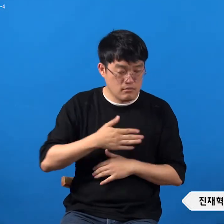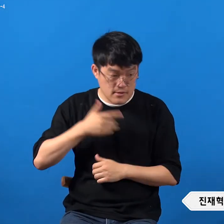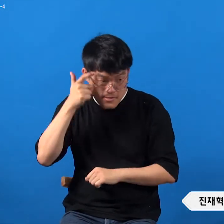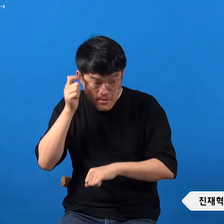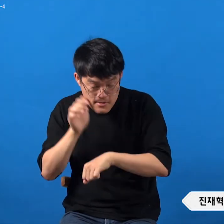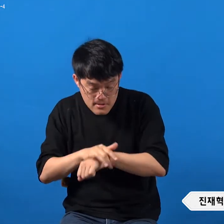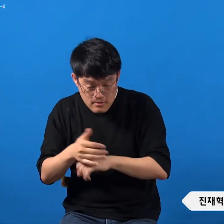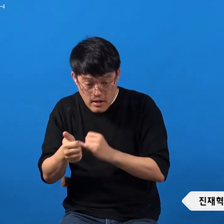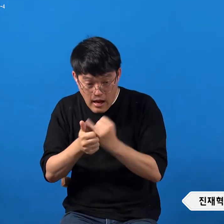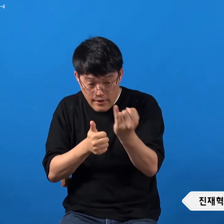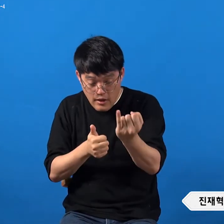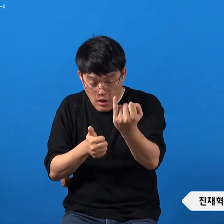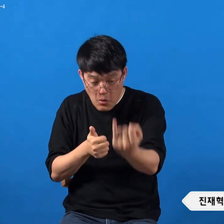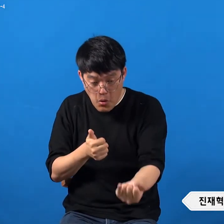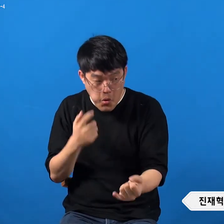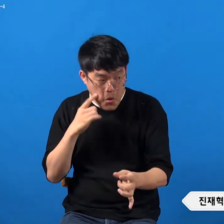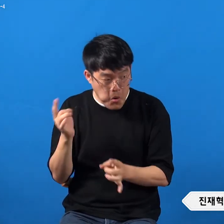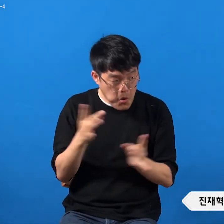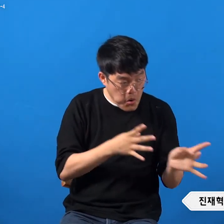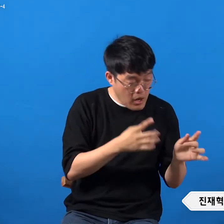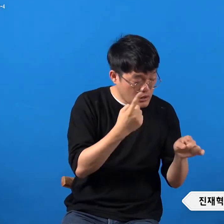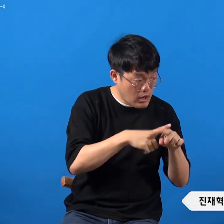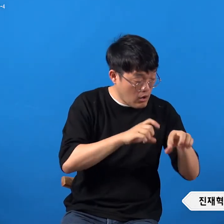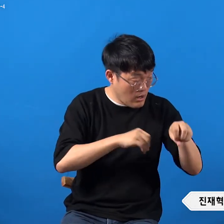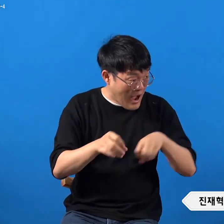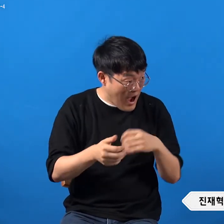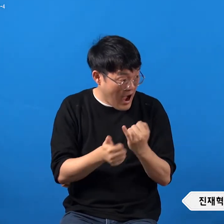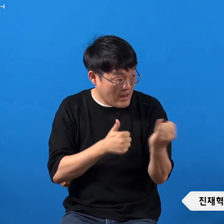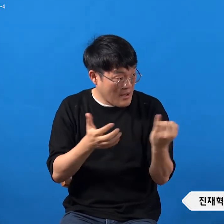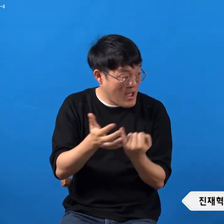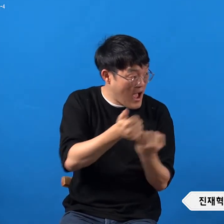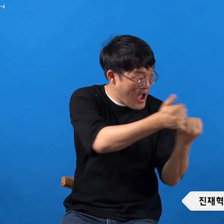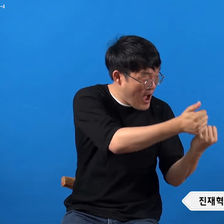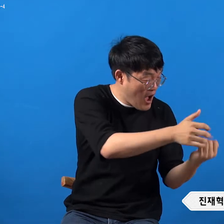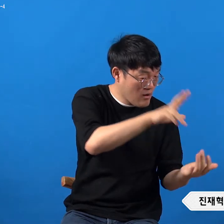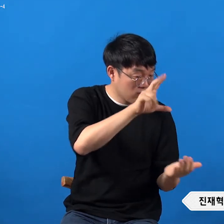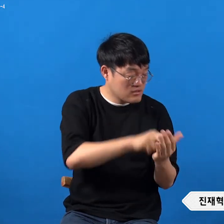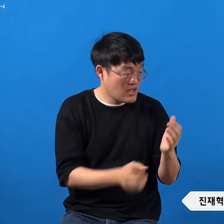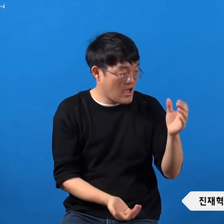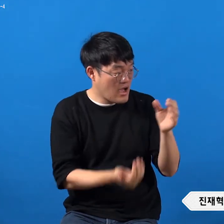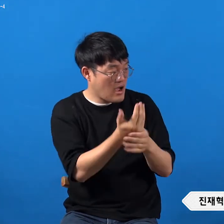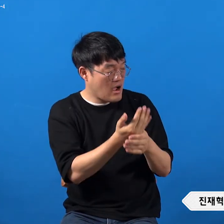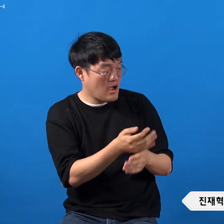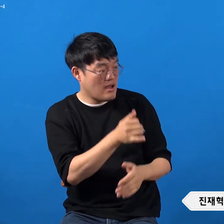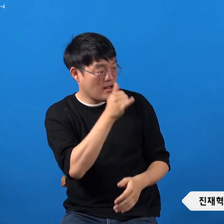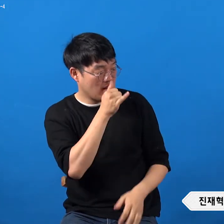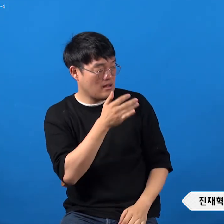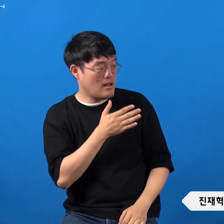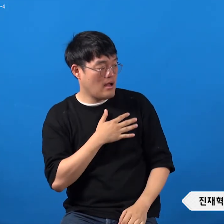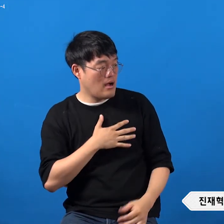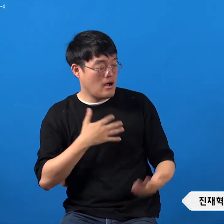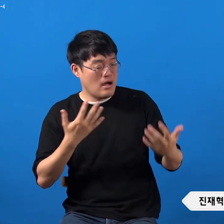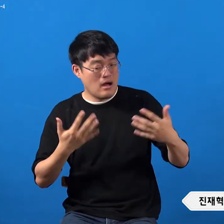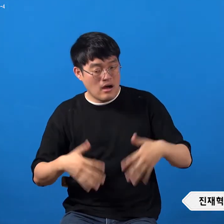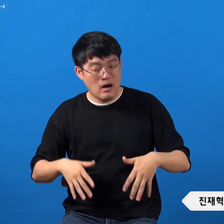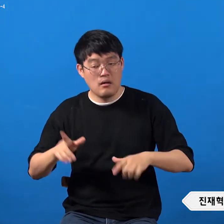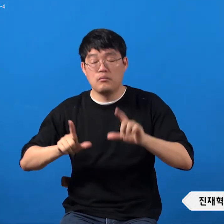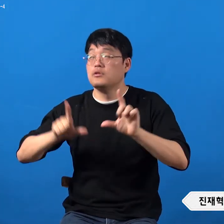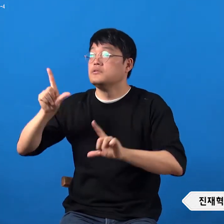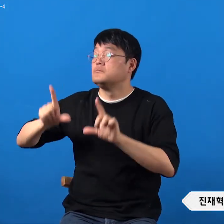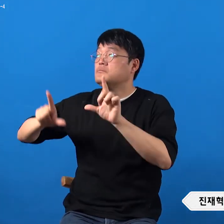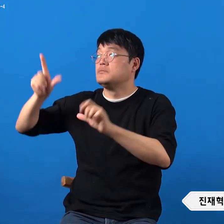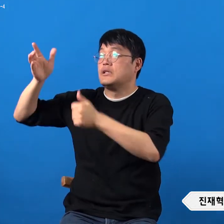문제 해결하려고 하다가 오히려 더 크게 문제가 되었던 나의 연약한 모습.